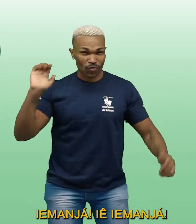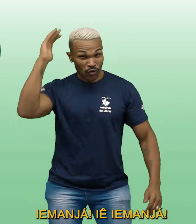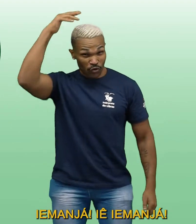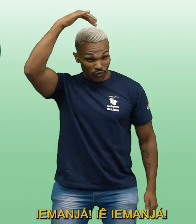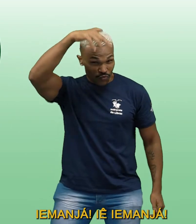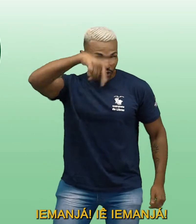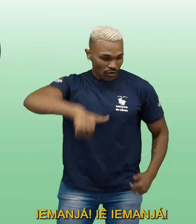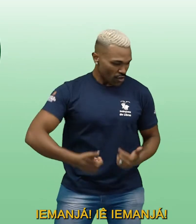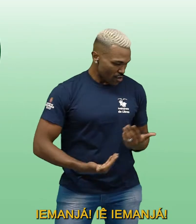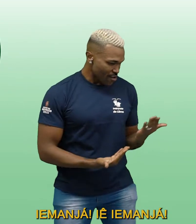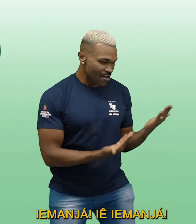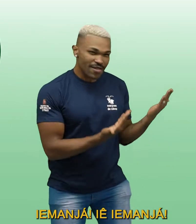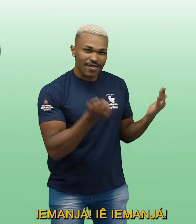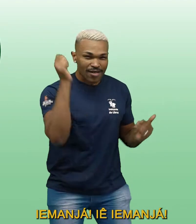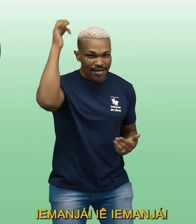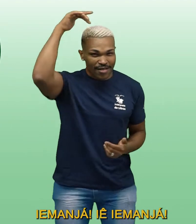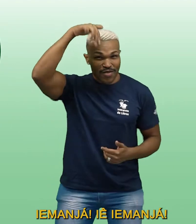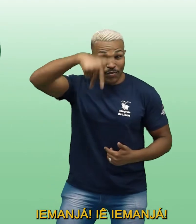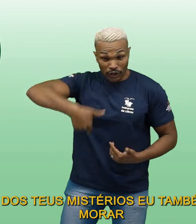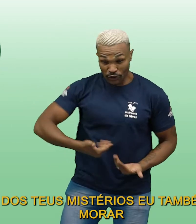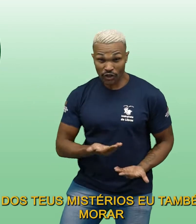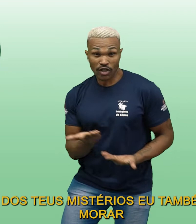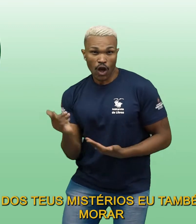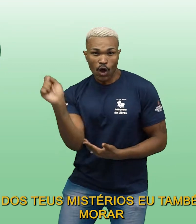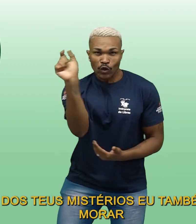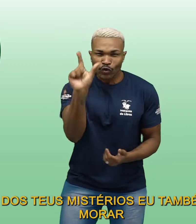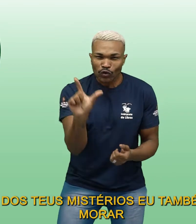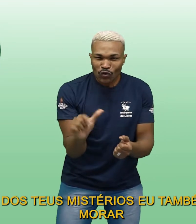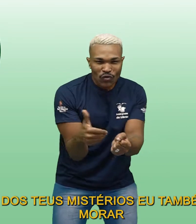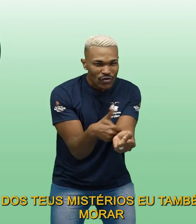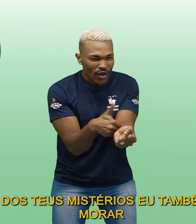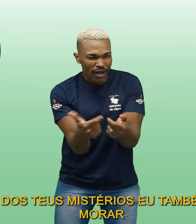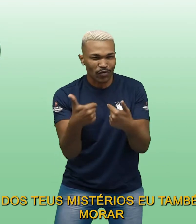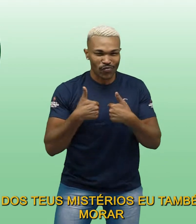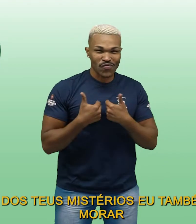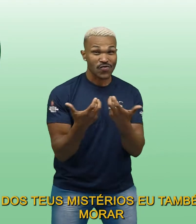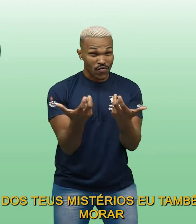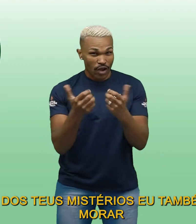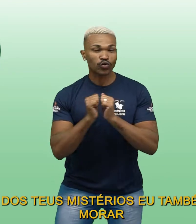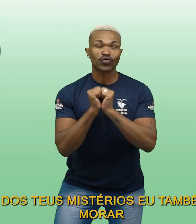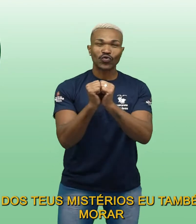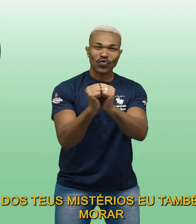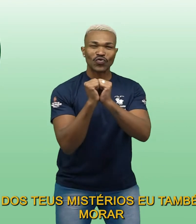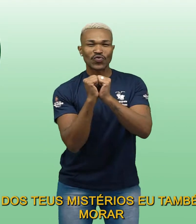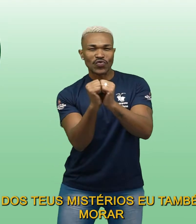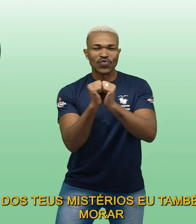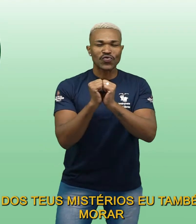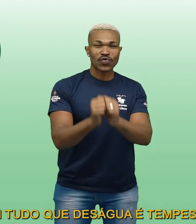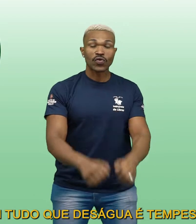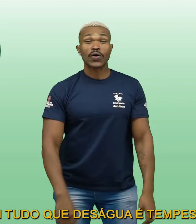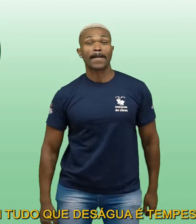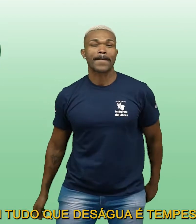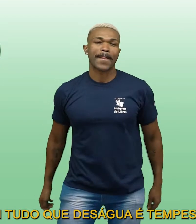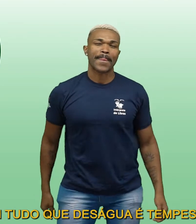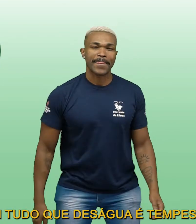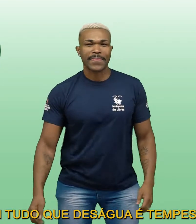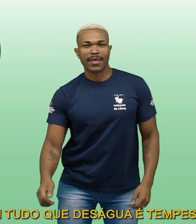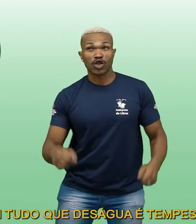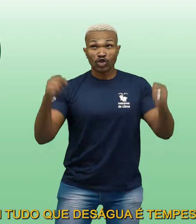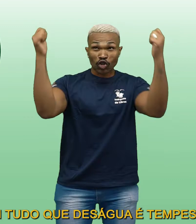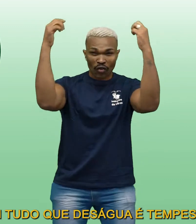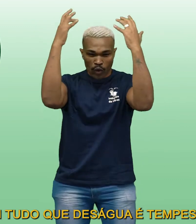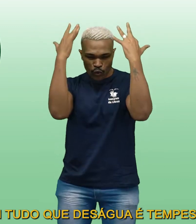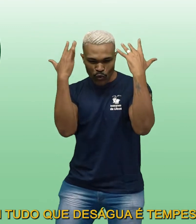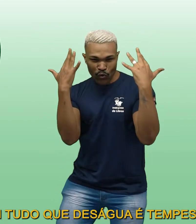mar. Iemanjá, Iemanjá, no azul dos teus mistérios eu também quero morar. Nem tudo